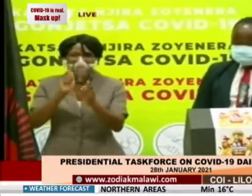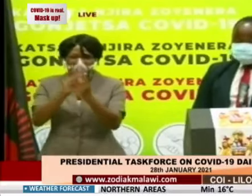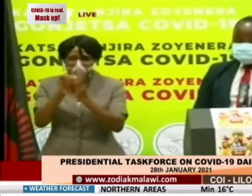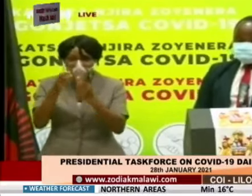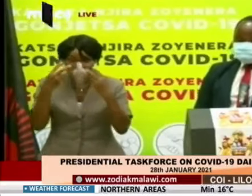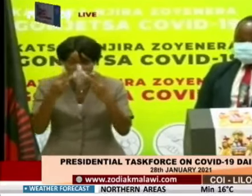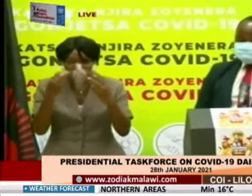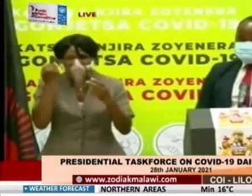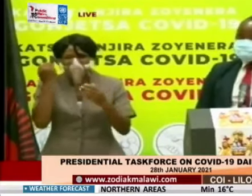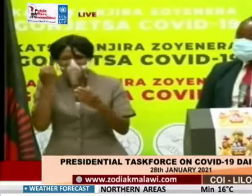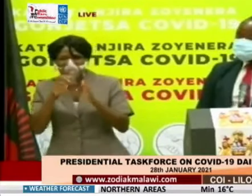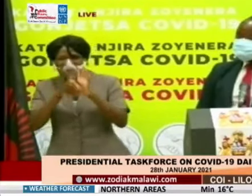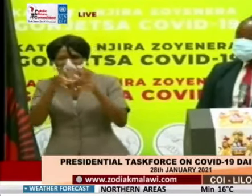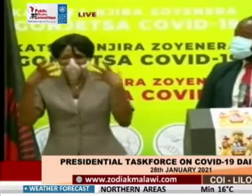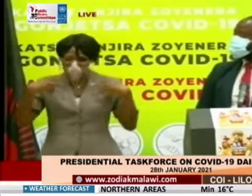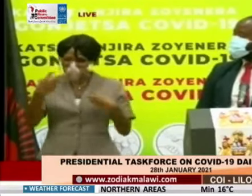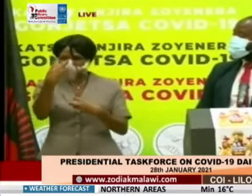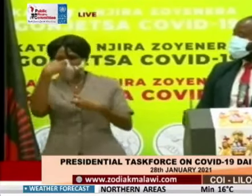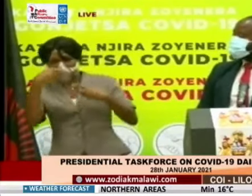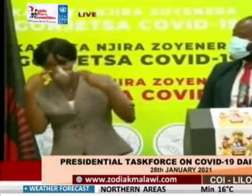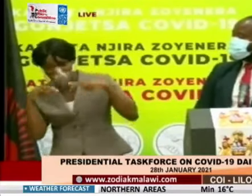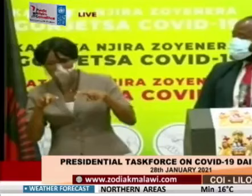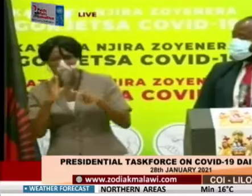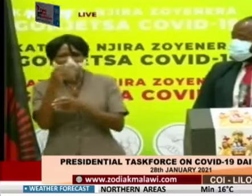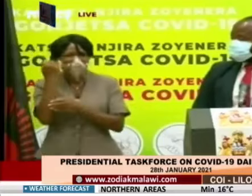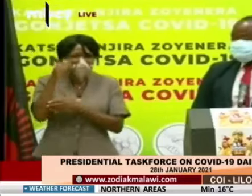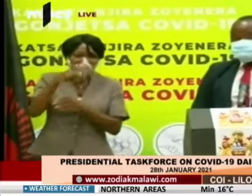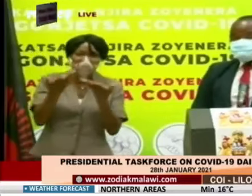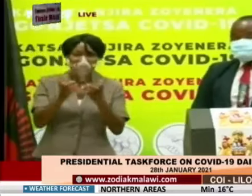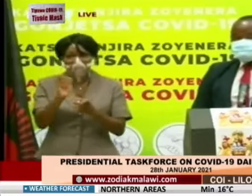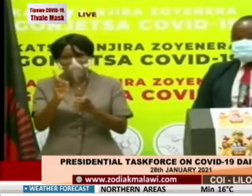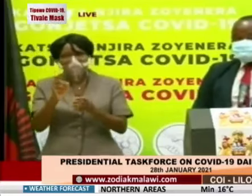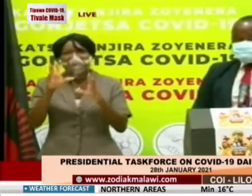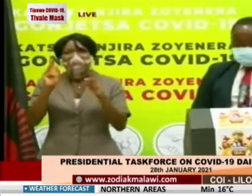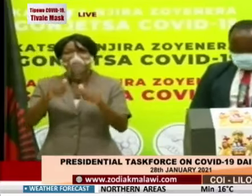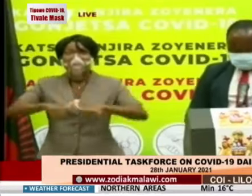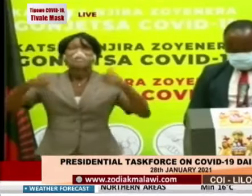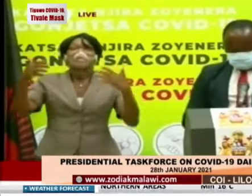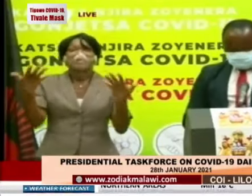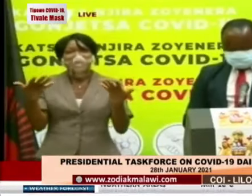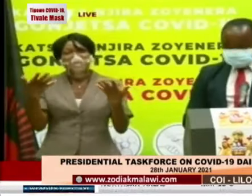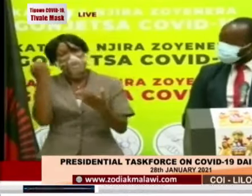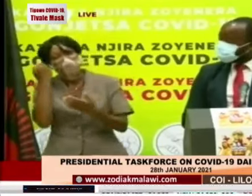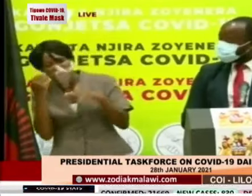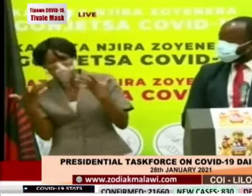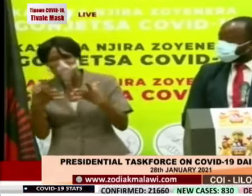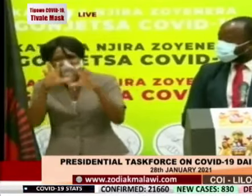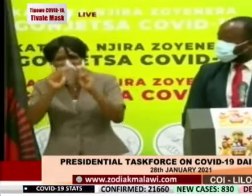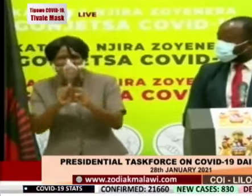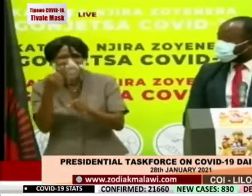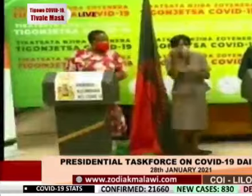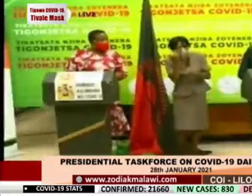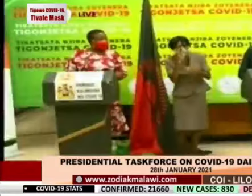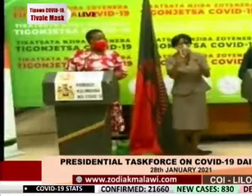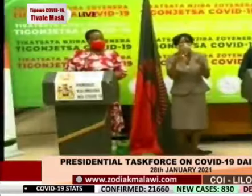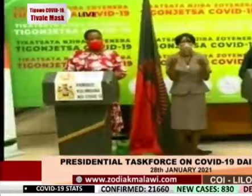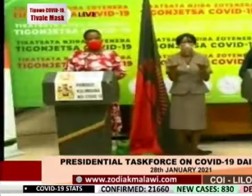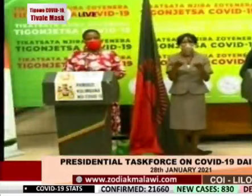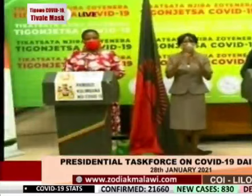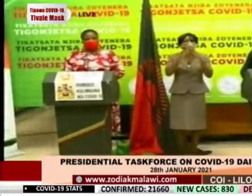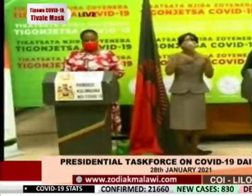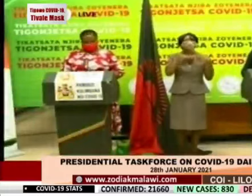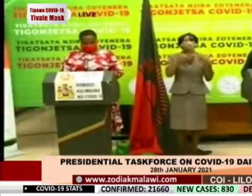achira ndi matenda amenewa a COVID-19 mwina mosatha nthawi ndikupatsireni kwa honorable kumbizika ndolochiponda